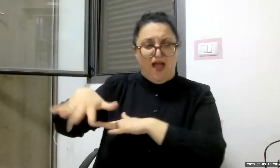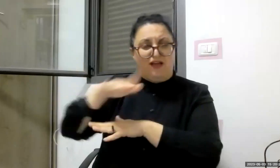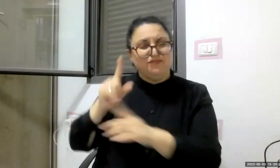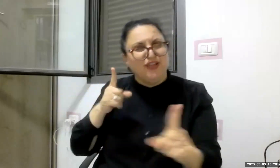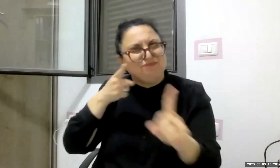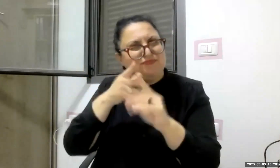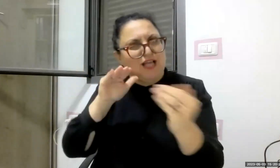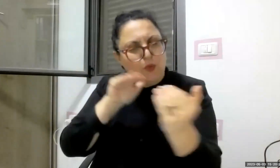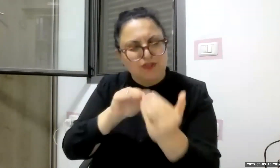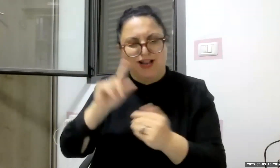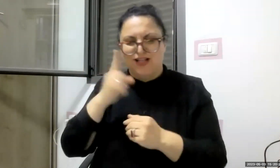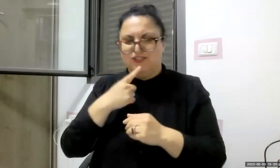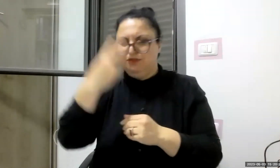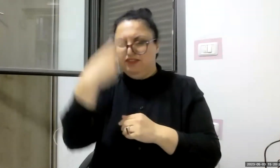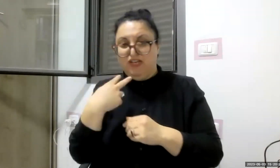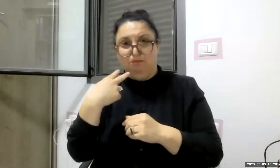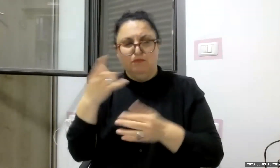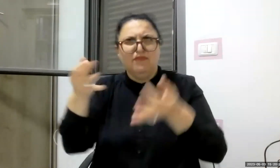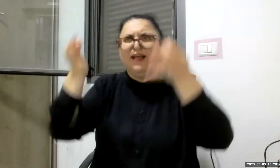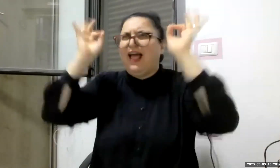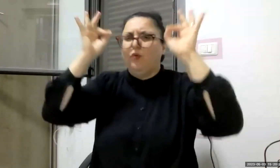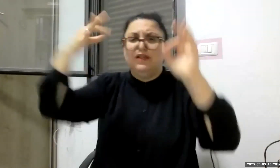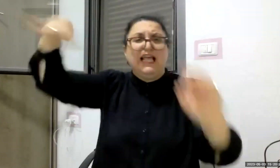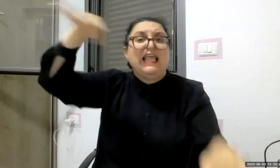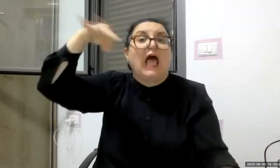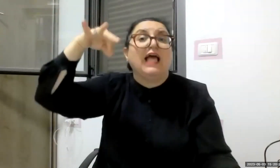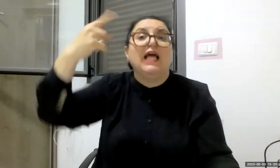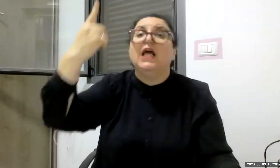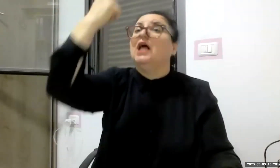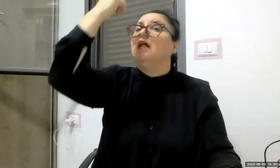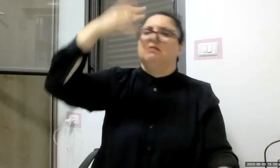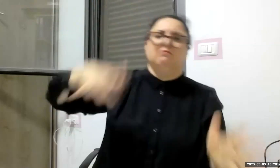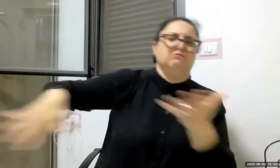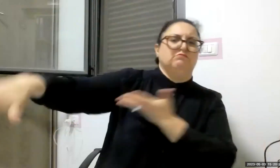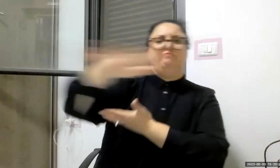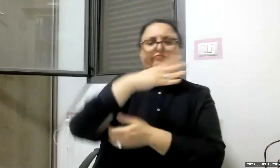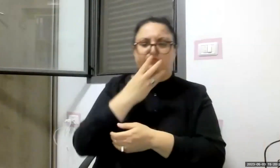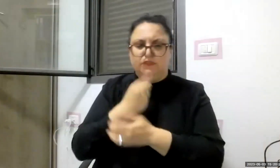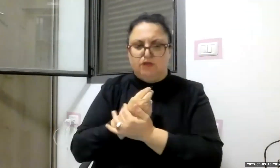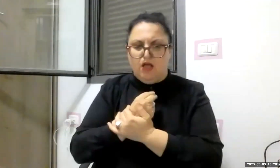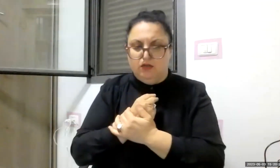כבר הרבה מאוד שנים, הוא מרחב שנגיש וייחודי ויחיד בארץ,